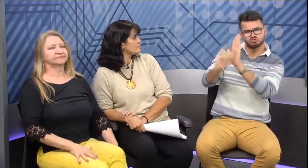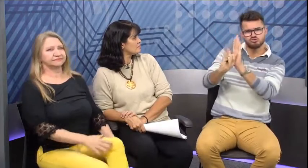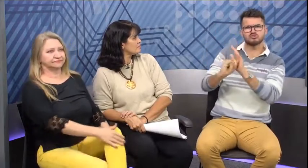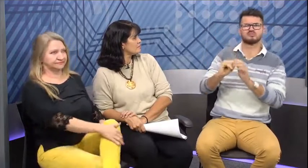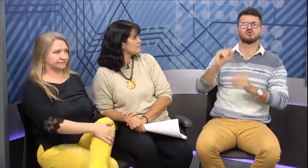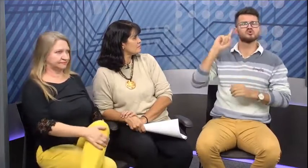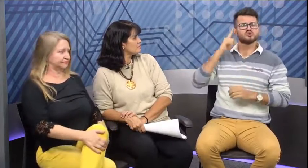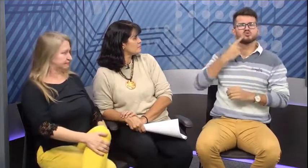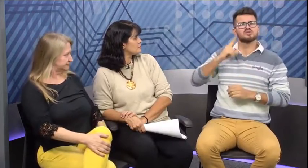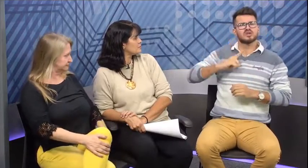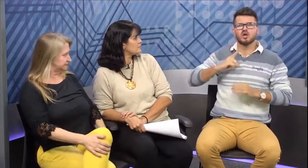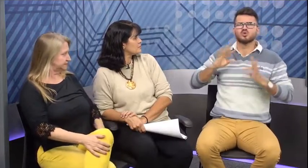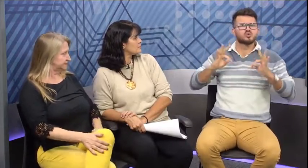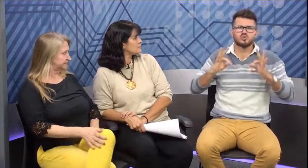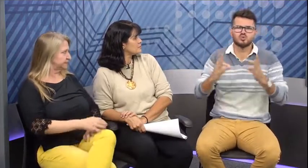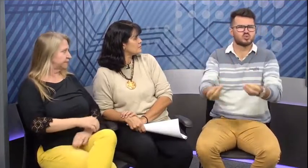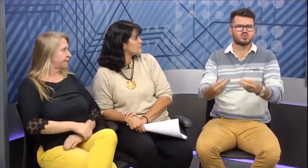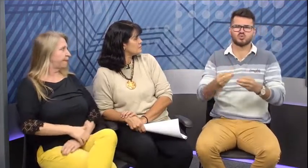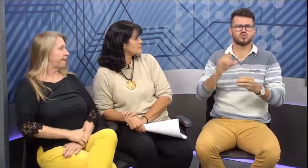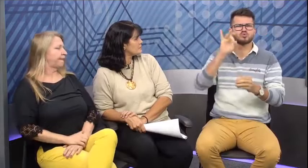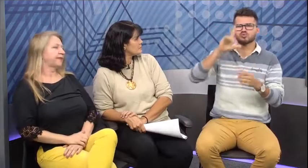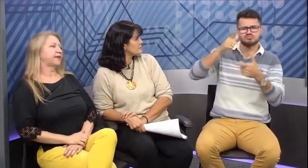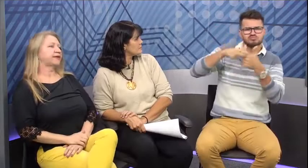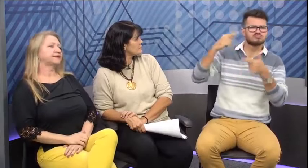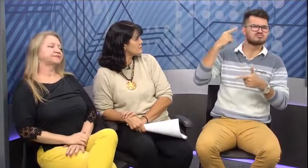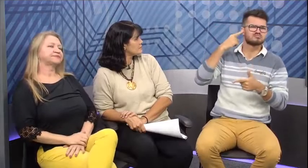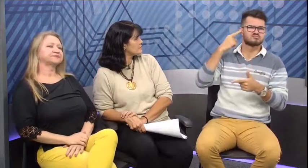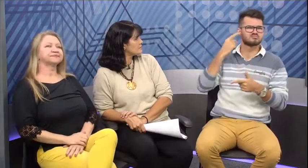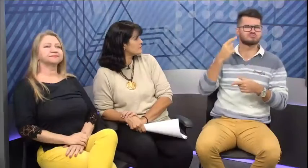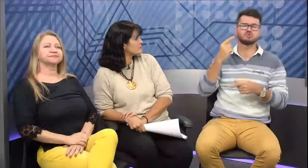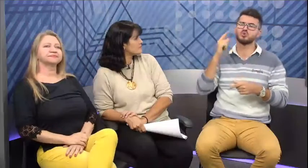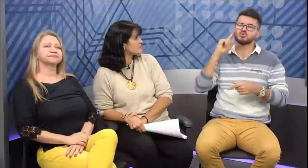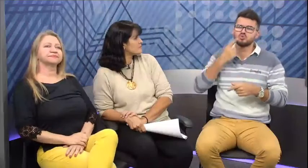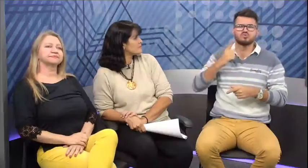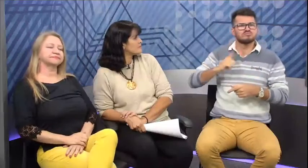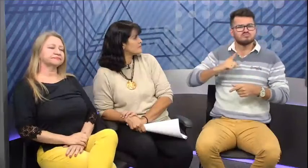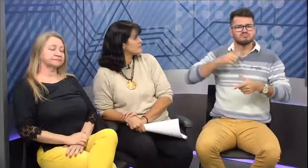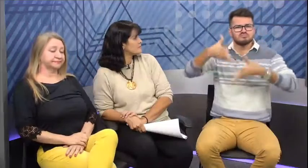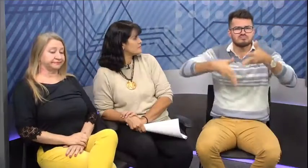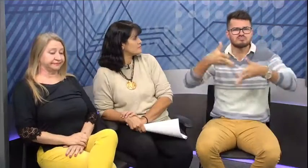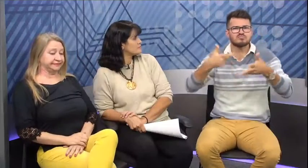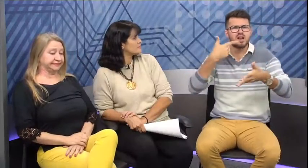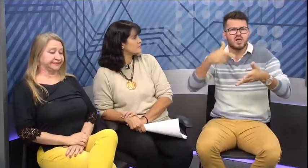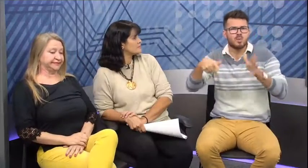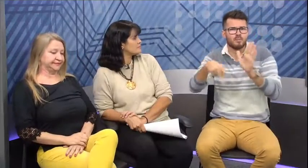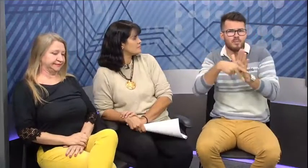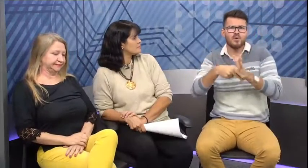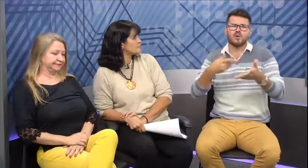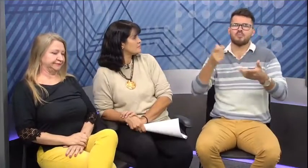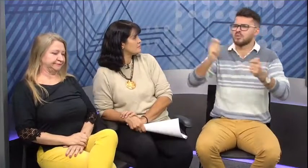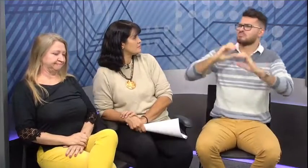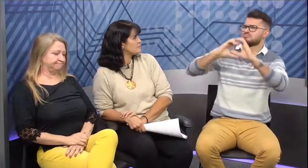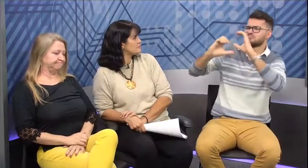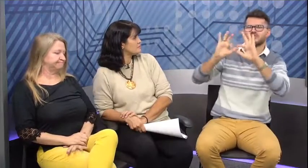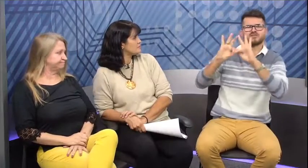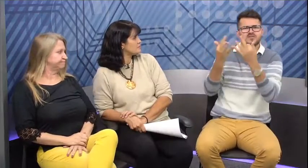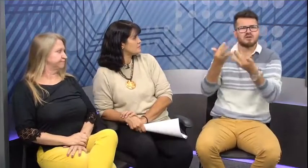própria, têm uma identidade própria, né? Não é um problema, né, para nós a falta da audição, né?